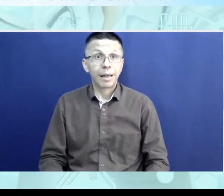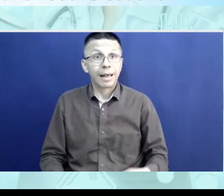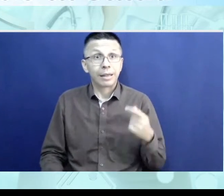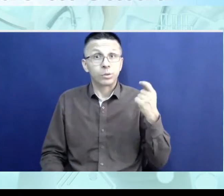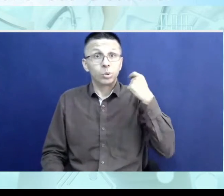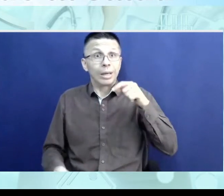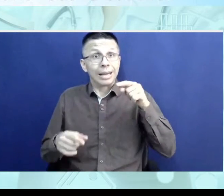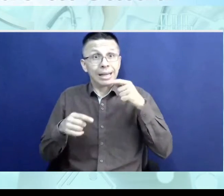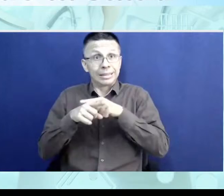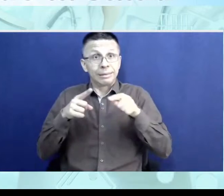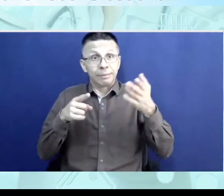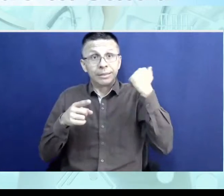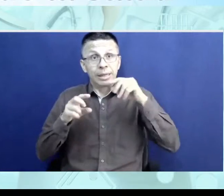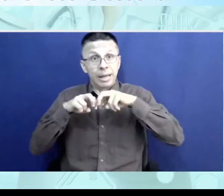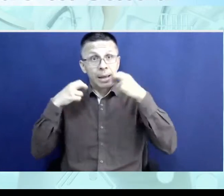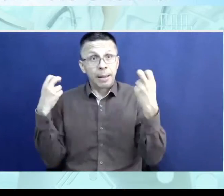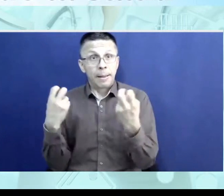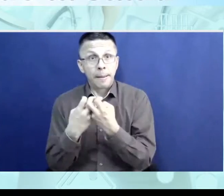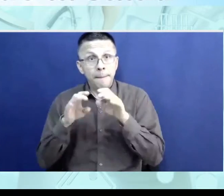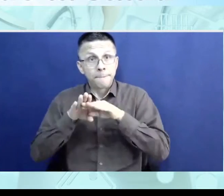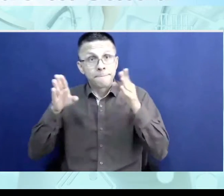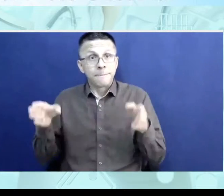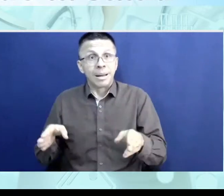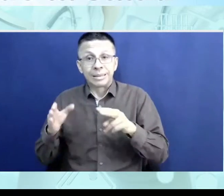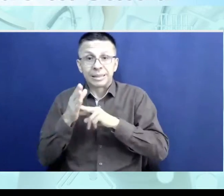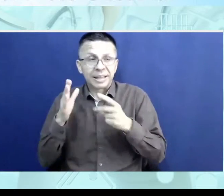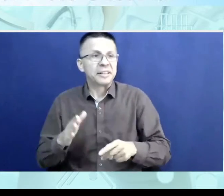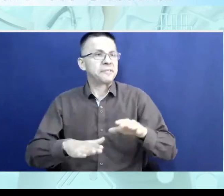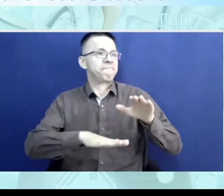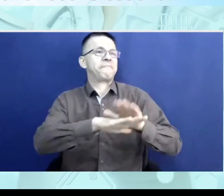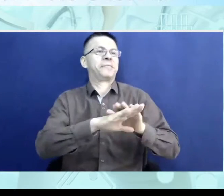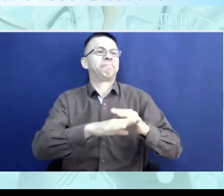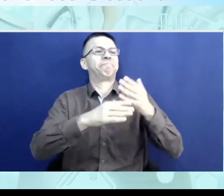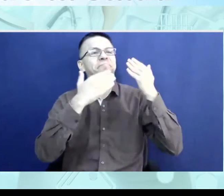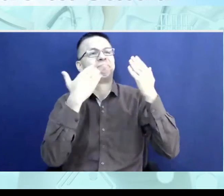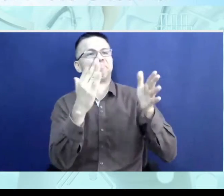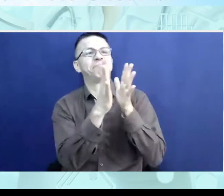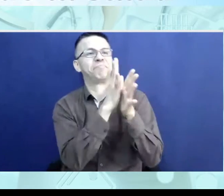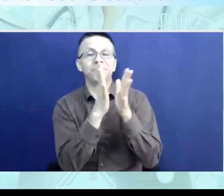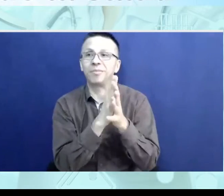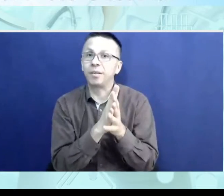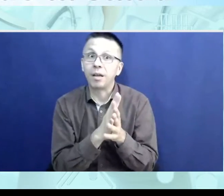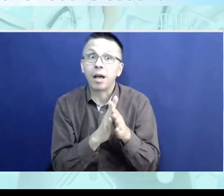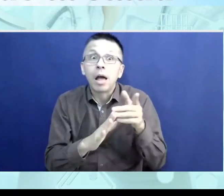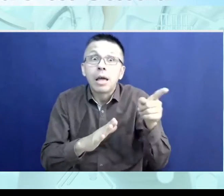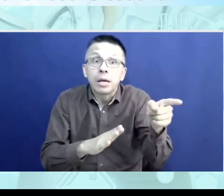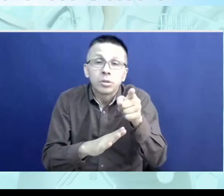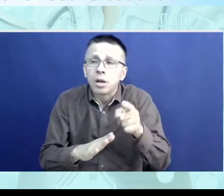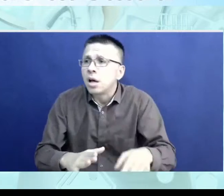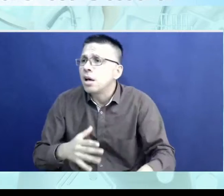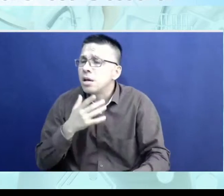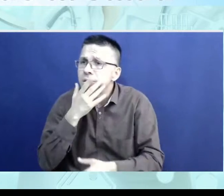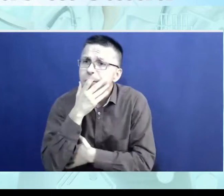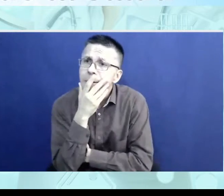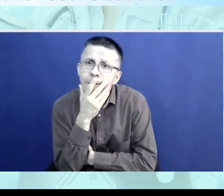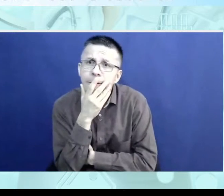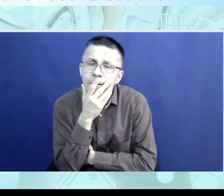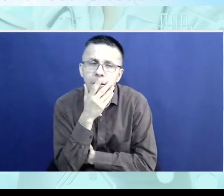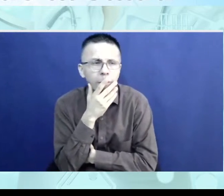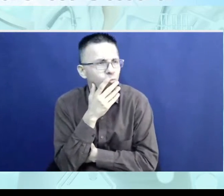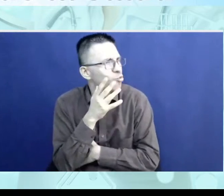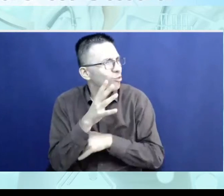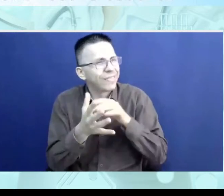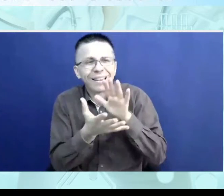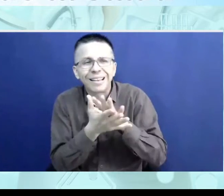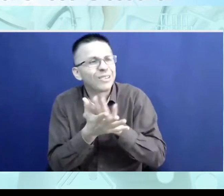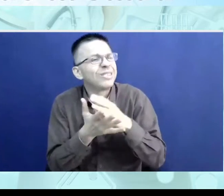tuvimos la semana pasada, bueno, dimos la buena noticia, lo expresamos, ellos estaban muy preocupados y dijeron, no se preocupen, que aquí están los recursos, aquí